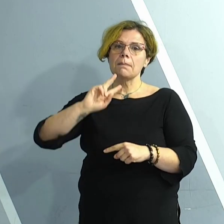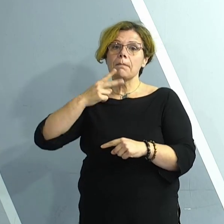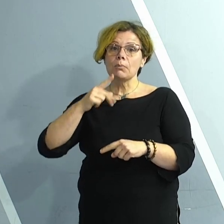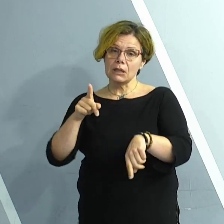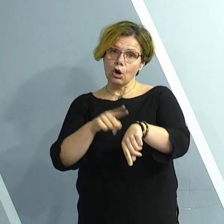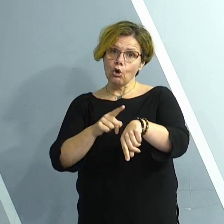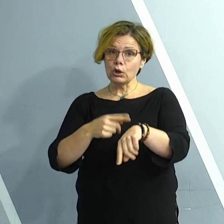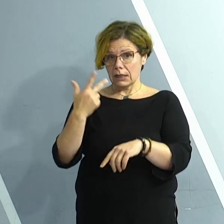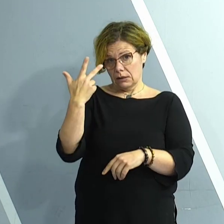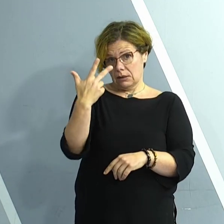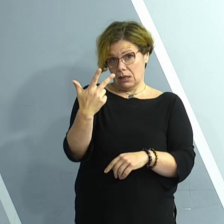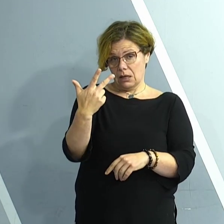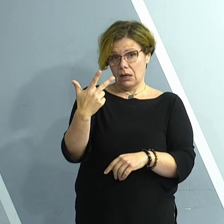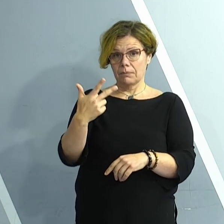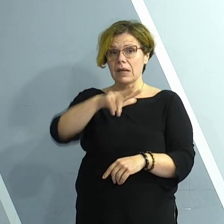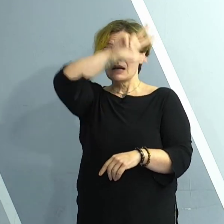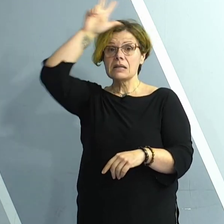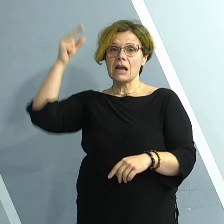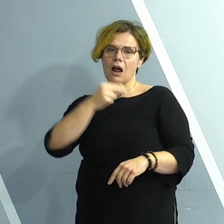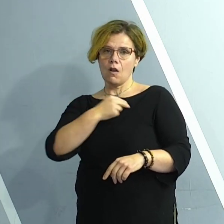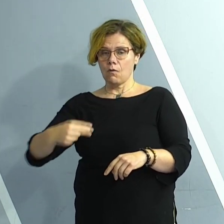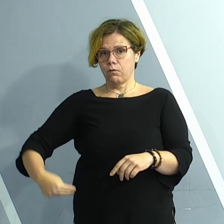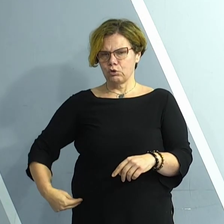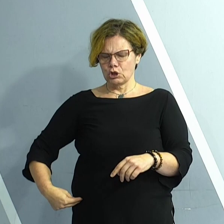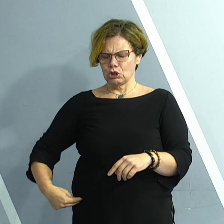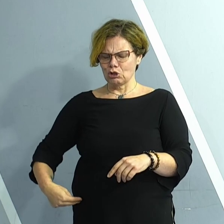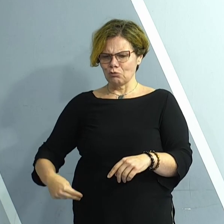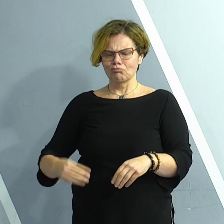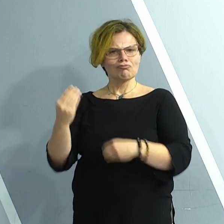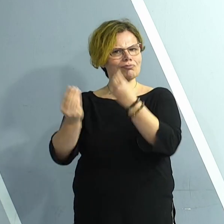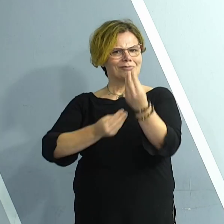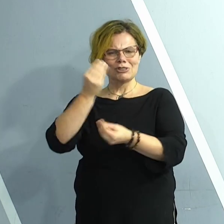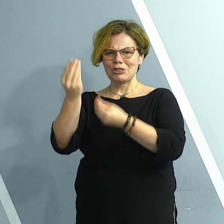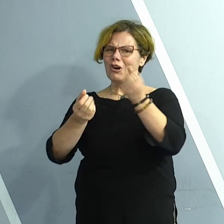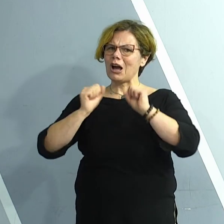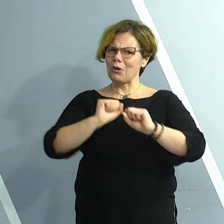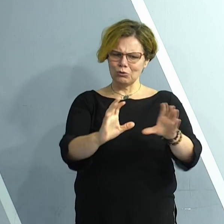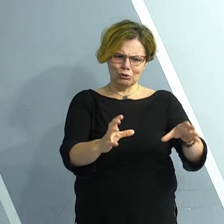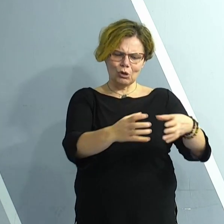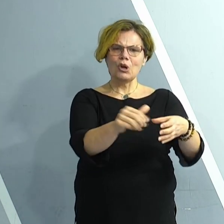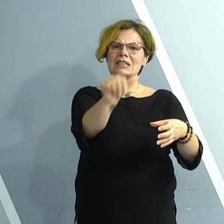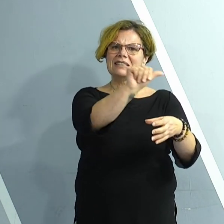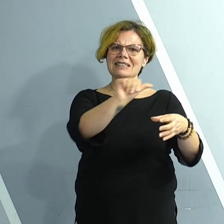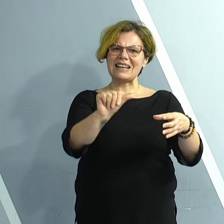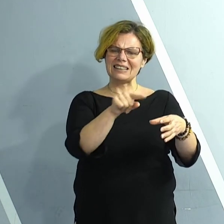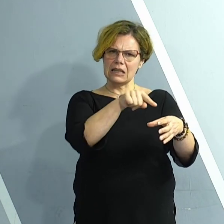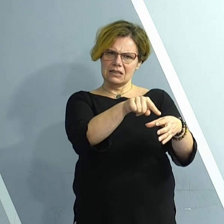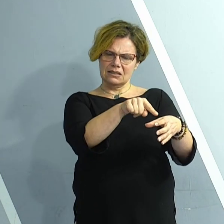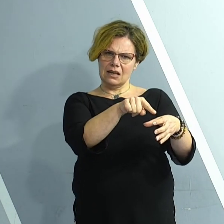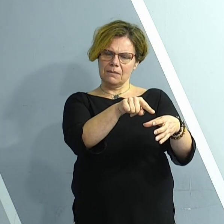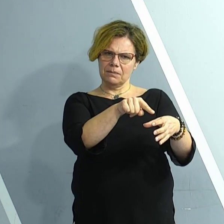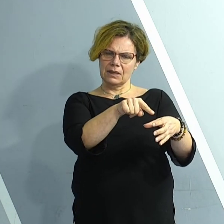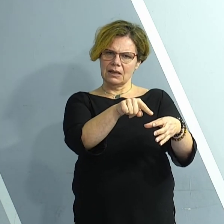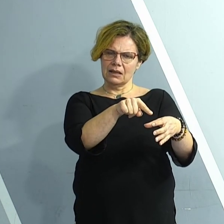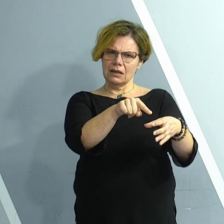alle 15, il Real Forio scenderà in campo contro la Sarnese